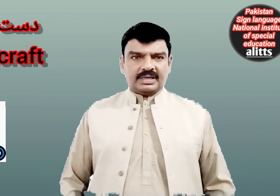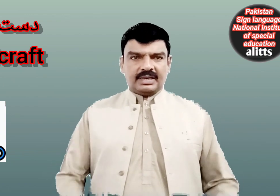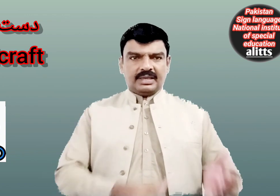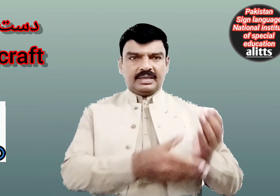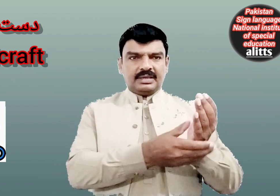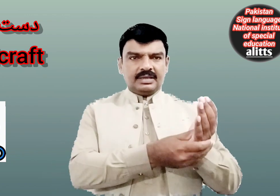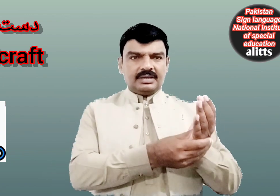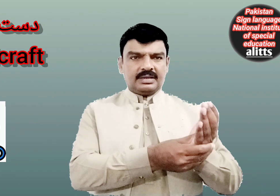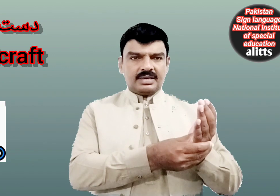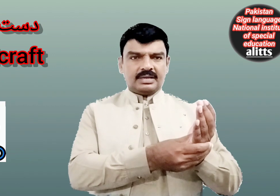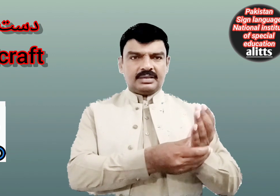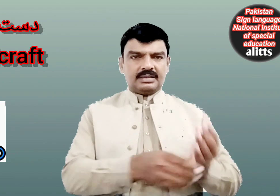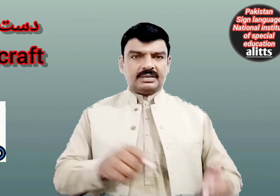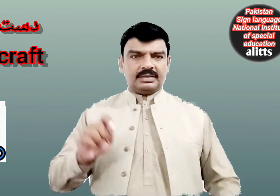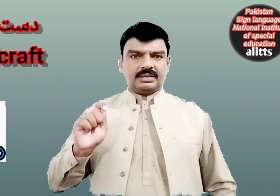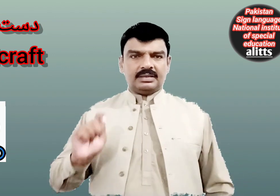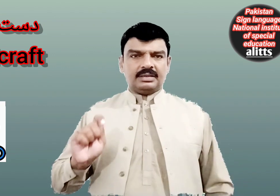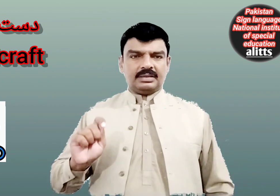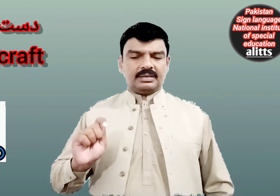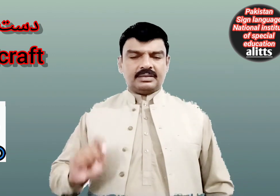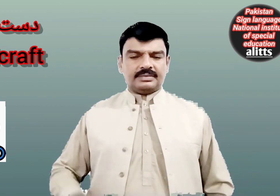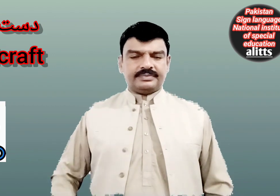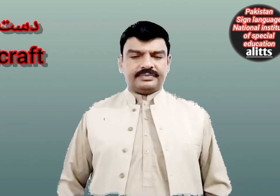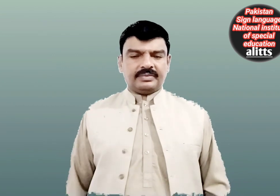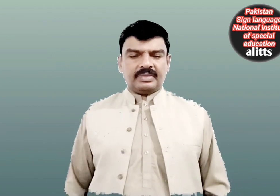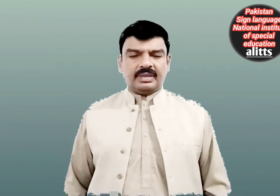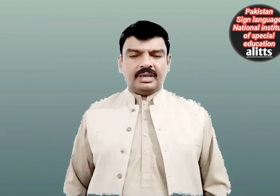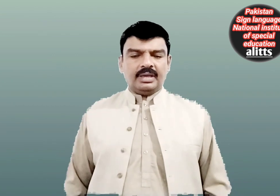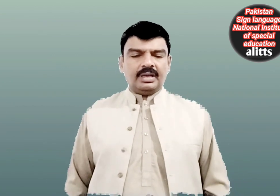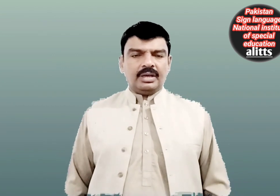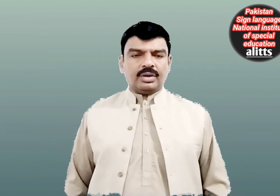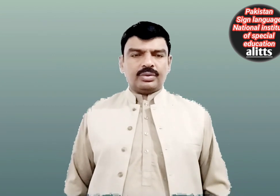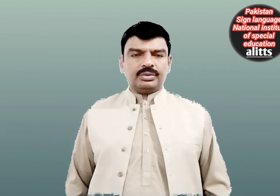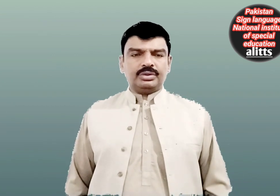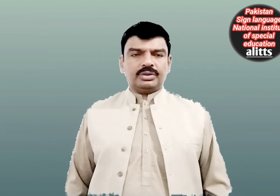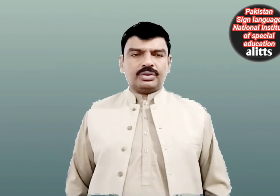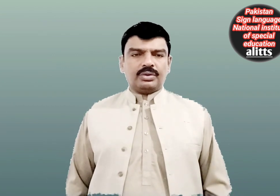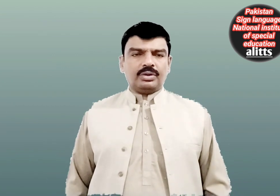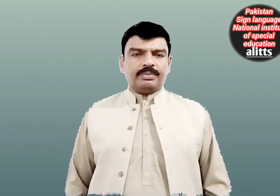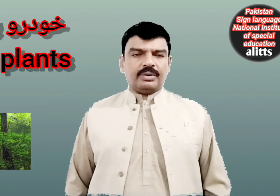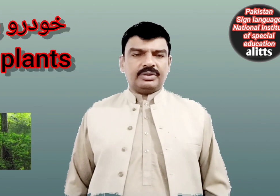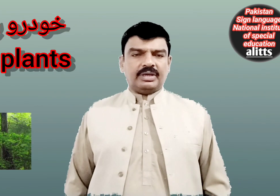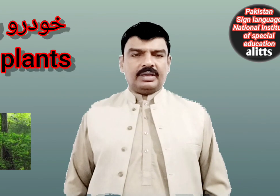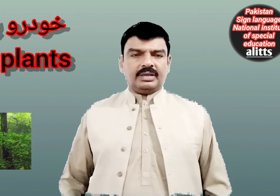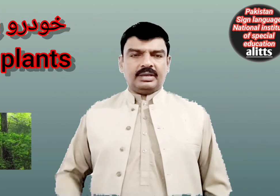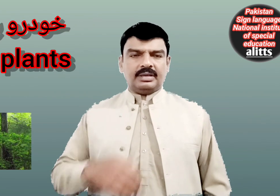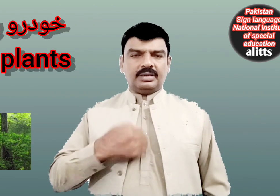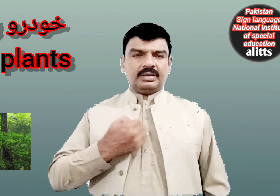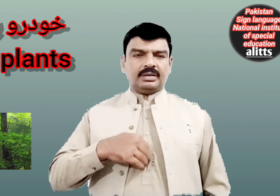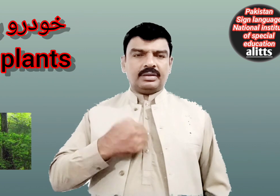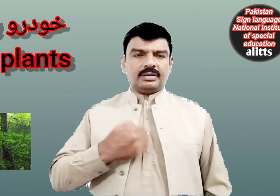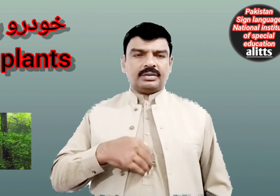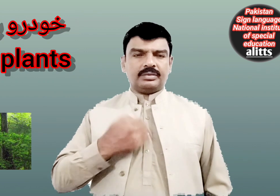दस्तकारी, हाथ काम। खुद रो पौधे,